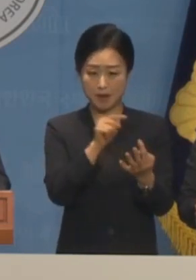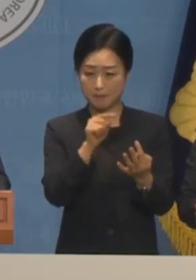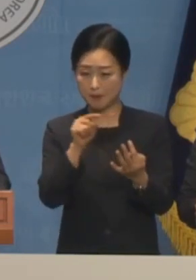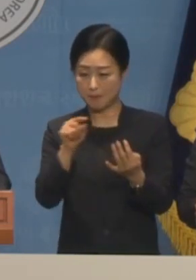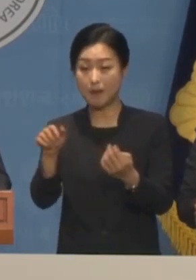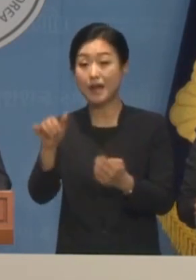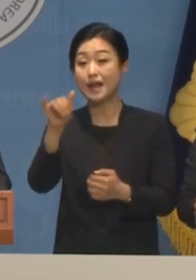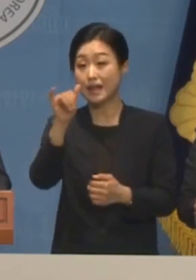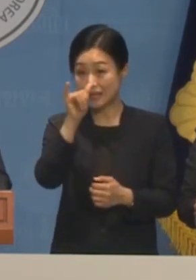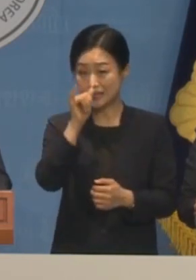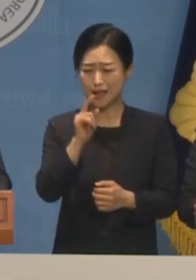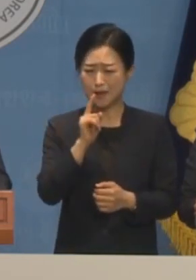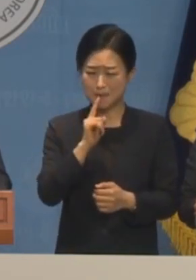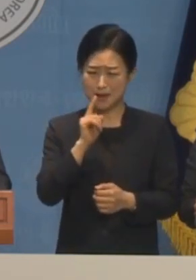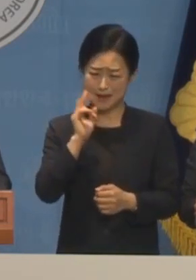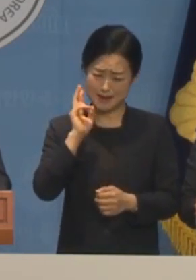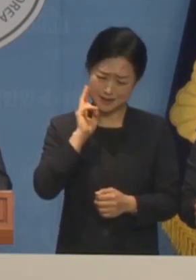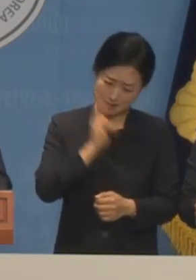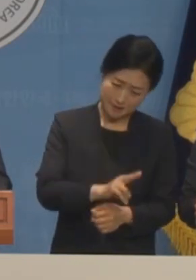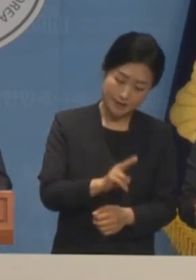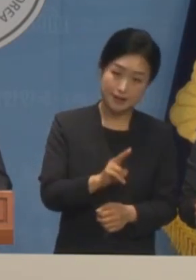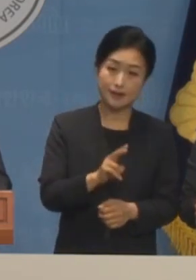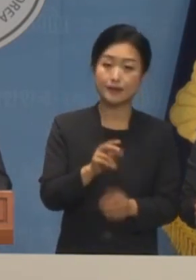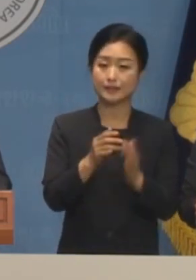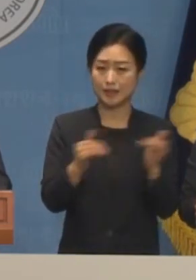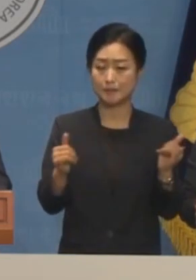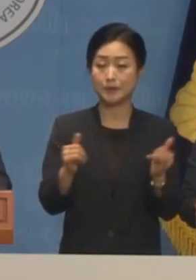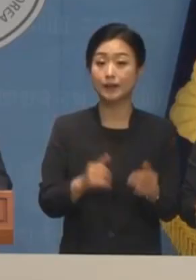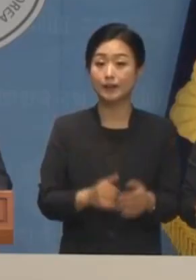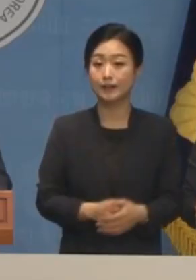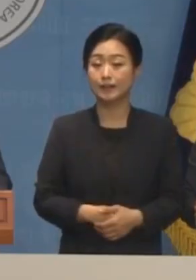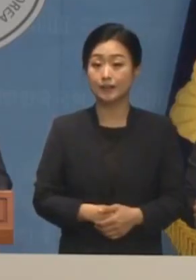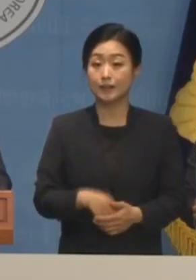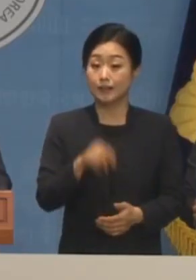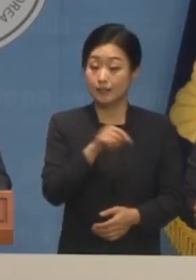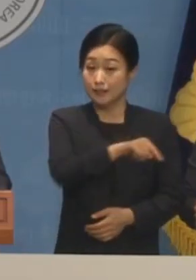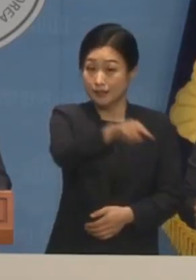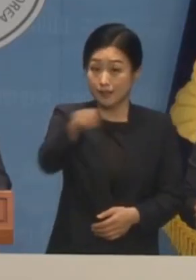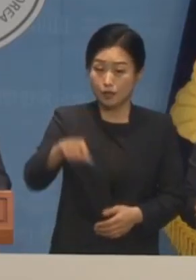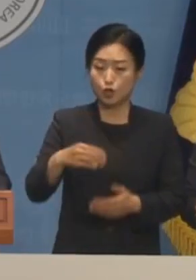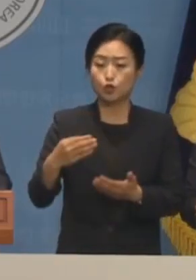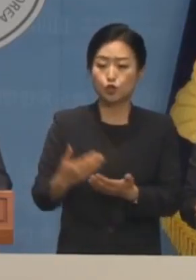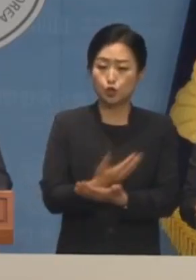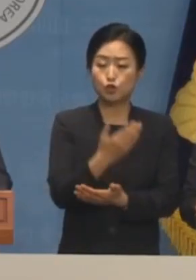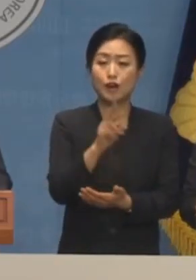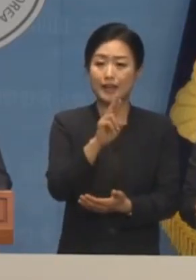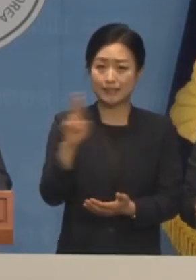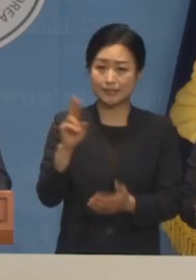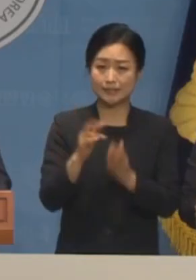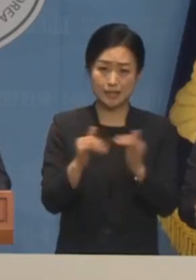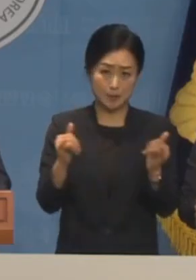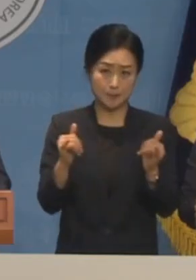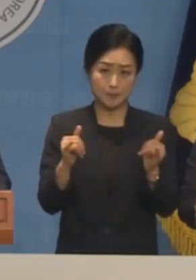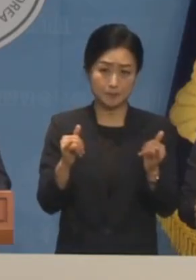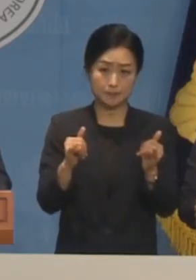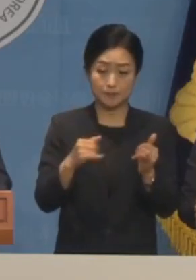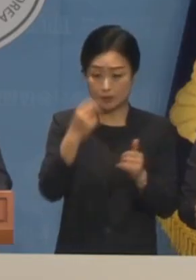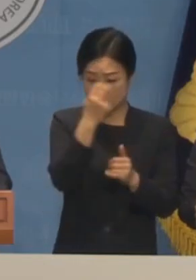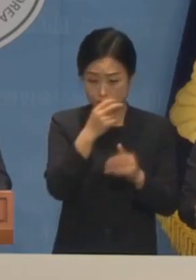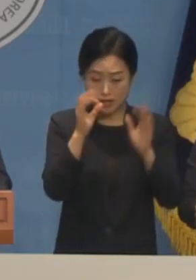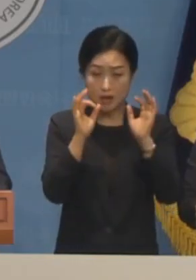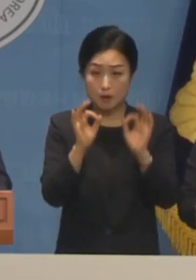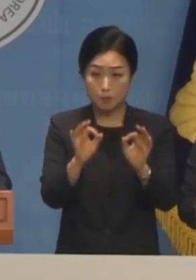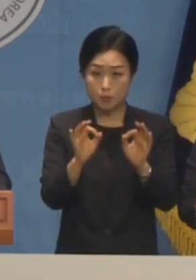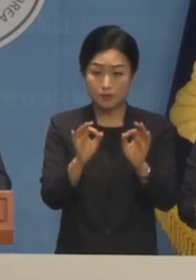있다는 망언을 사지 않았던 자들입니다 이러한 라이트 인사들이 주도한 조사 과제는